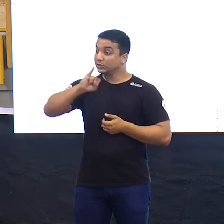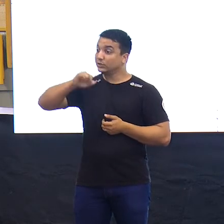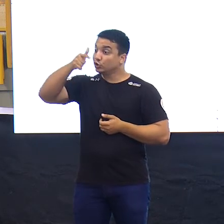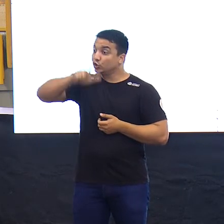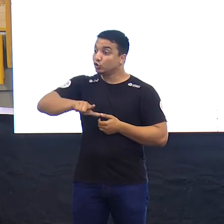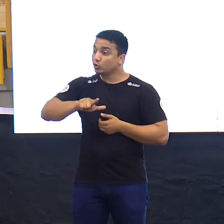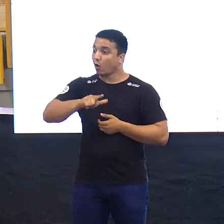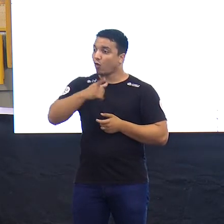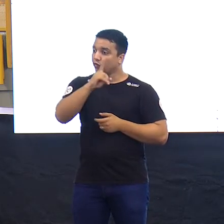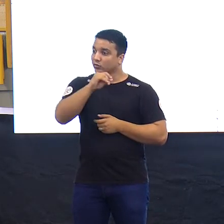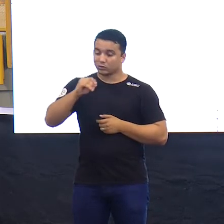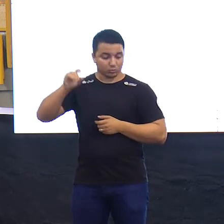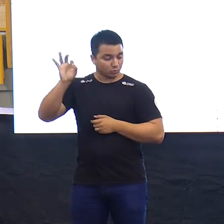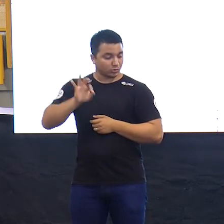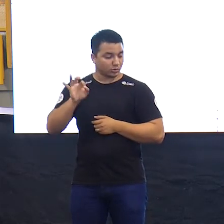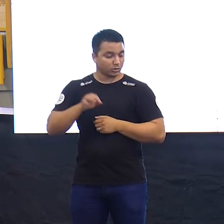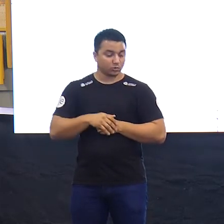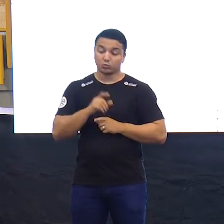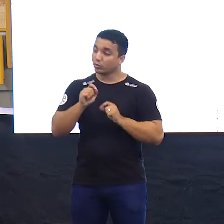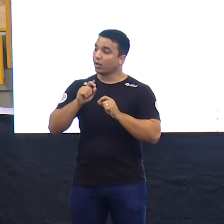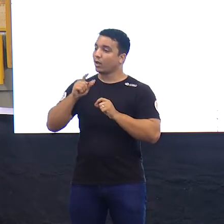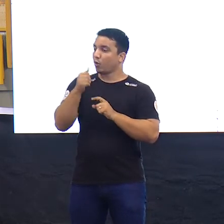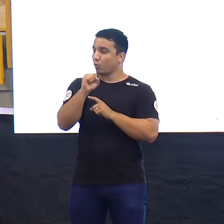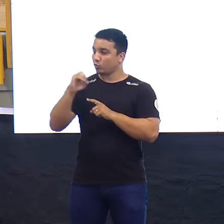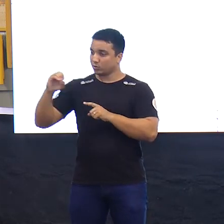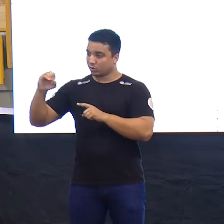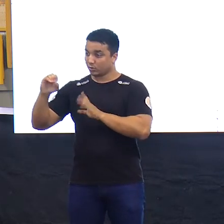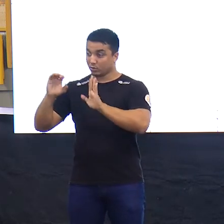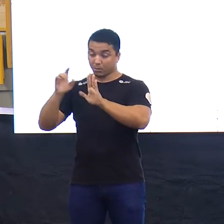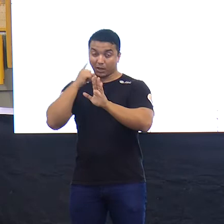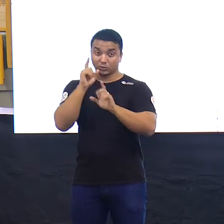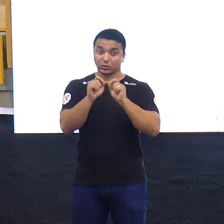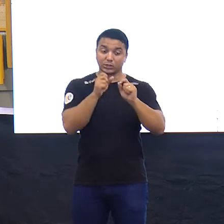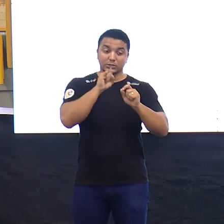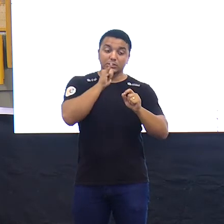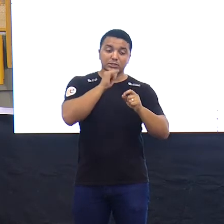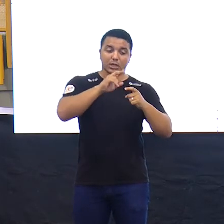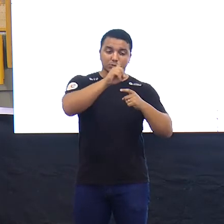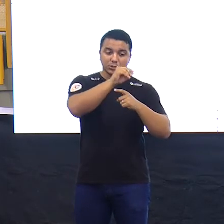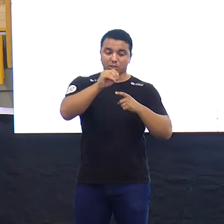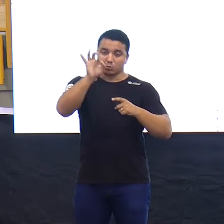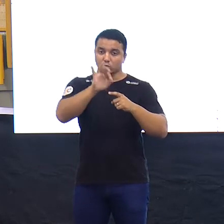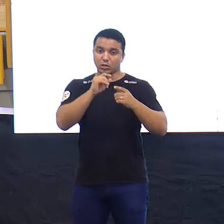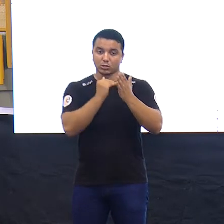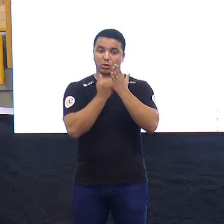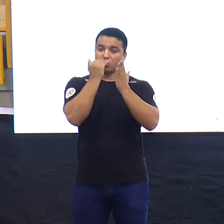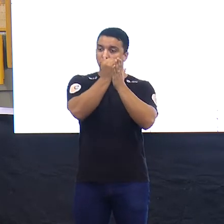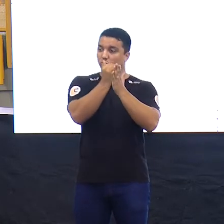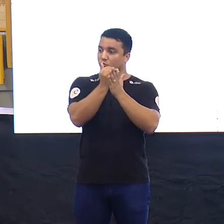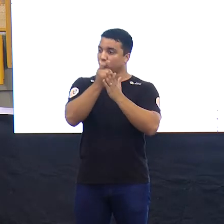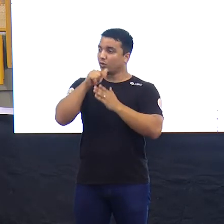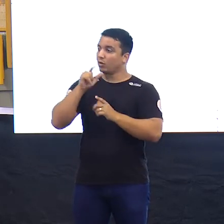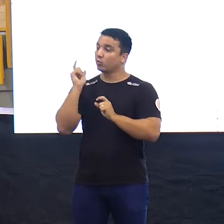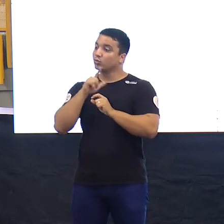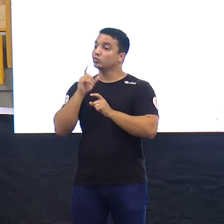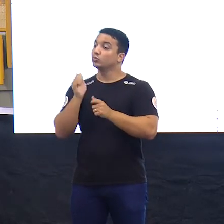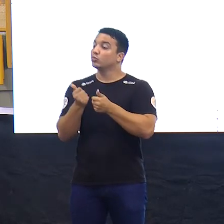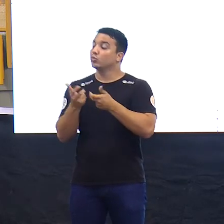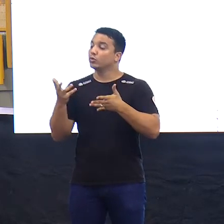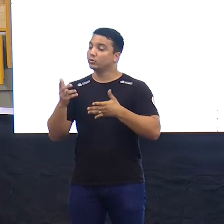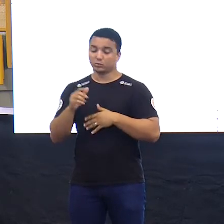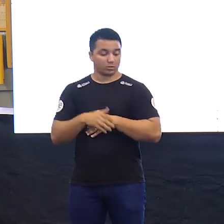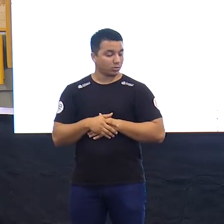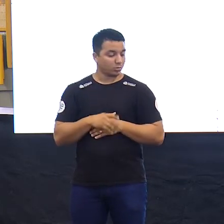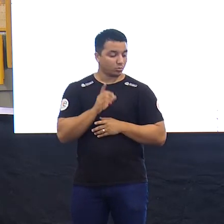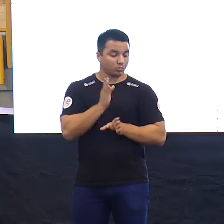400. Muito bem. Gente, cada vez que ele aumenta 100%, ele dobra. E se eu aumentar mais 100%, porque